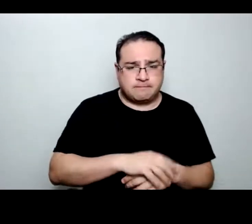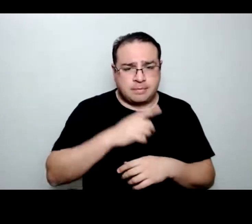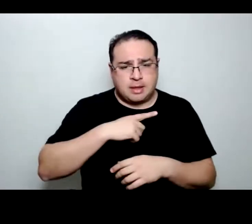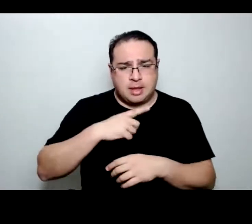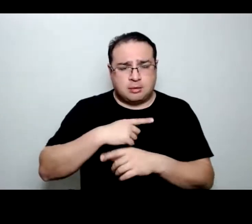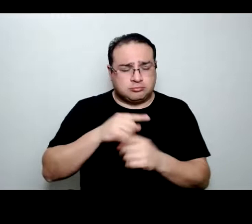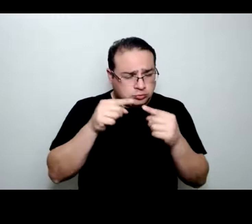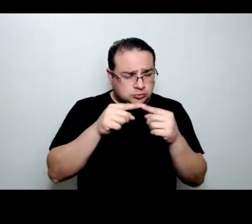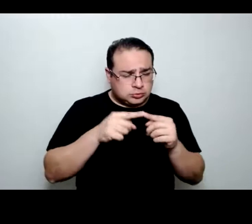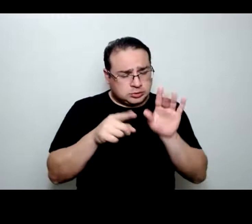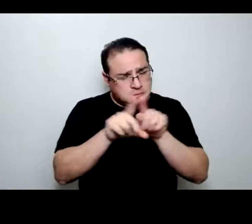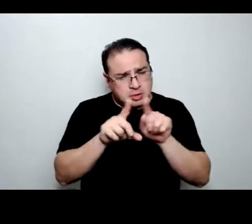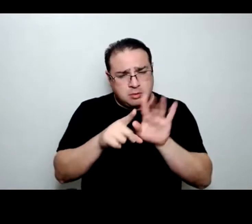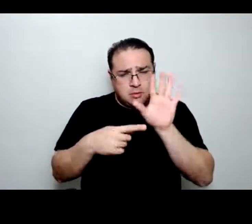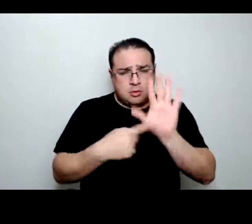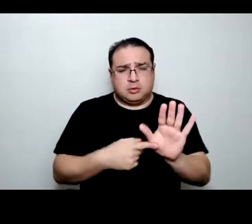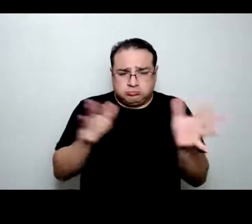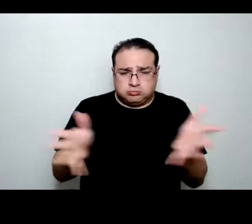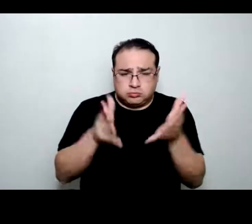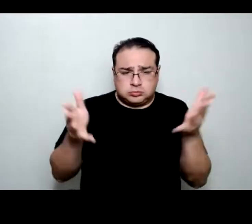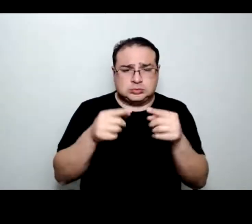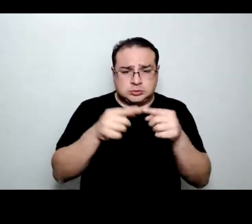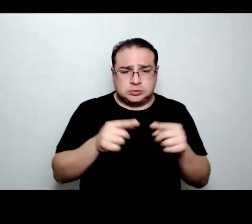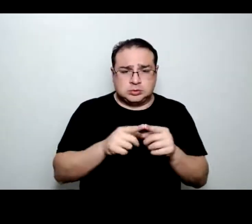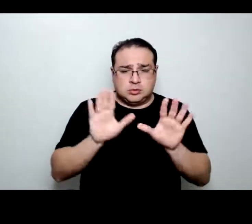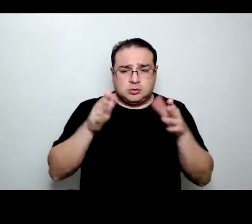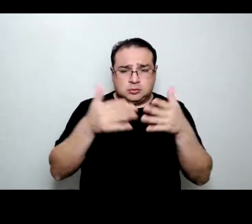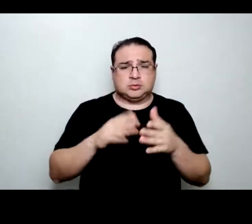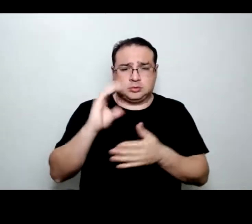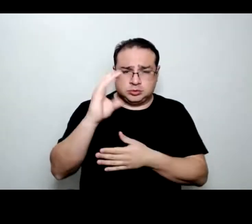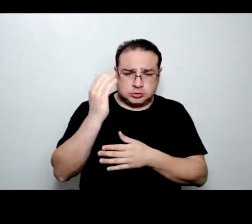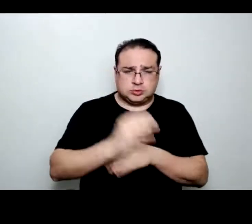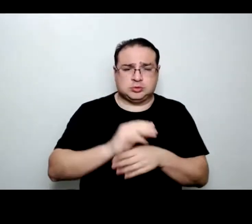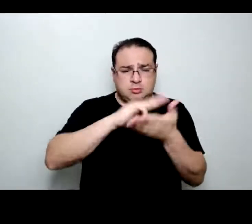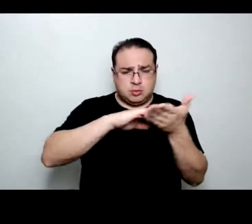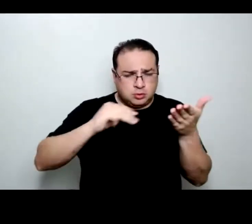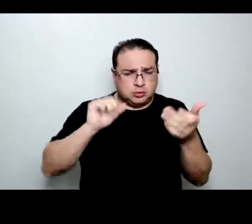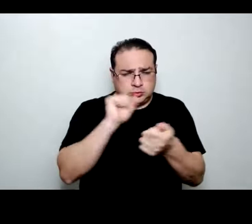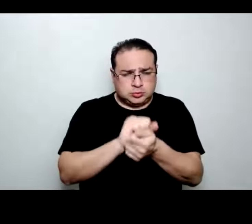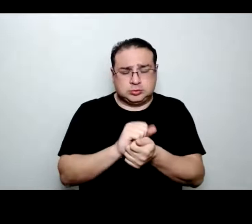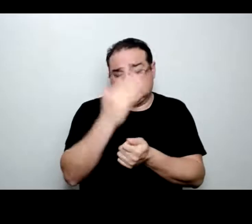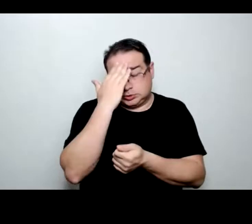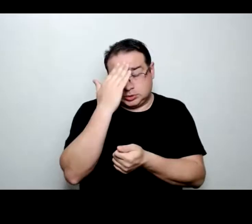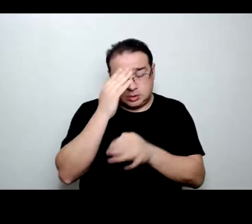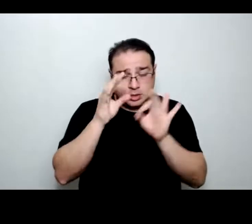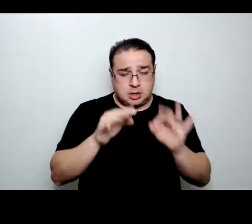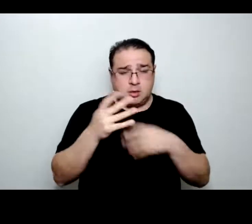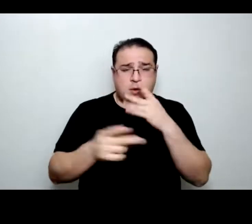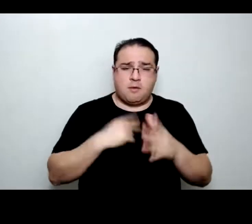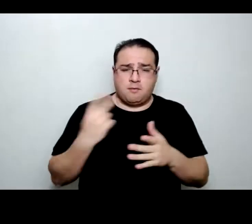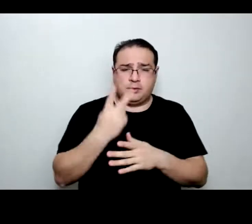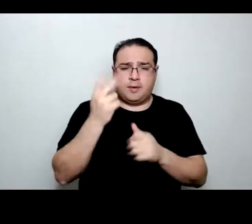teve, por um lado, né, uma motivação de fundo científico-metodológico, né, no sentido de reconhecer um